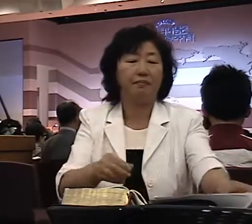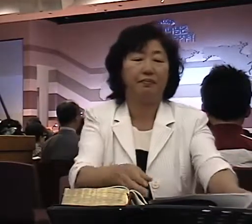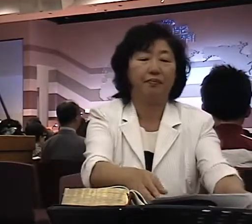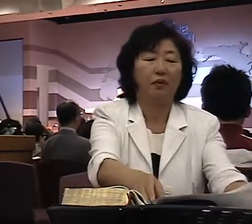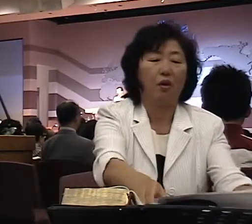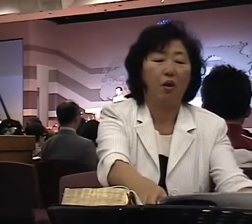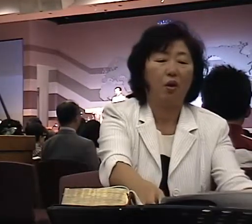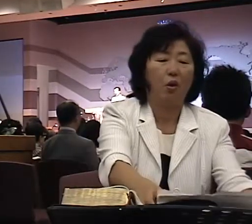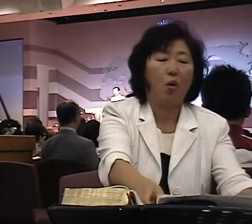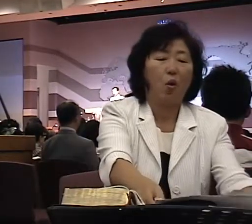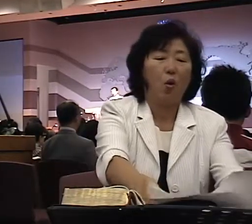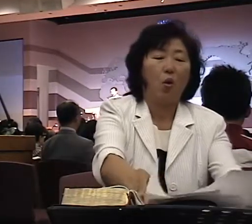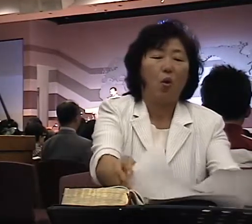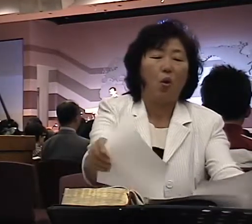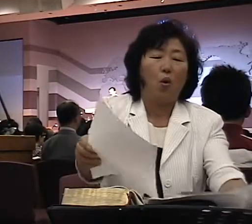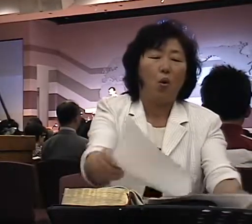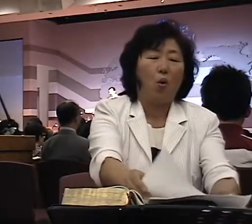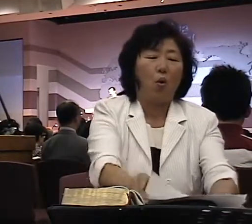오늘날 우리 주위에도